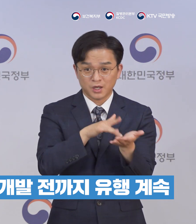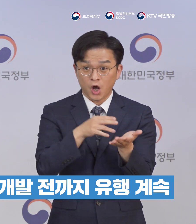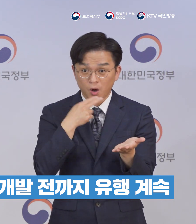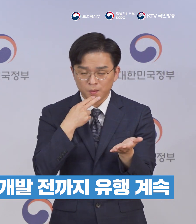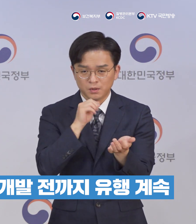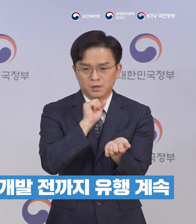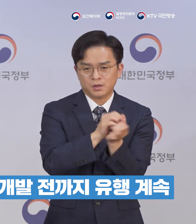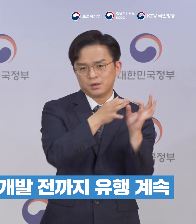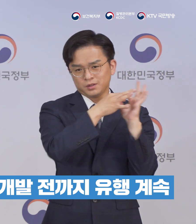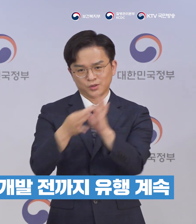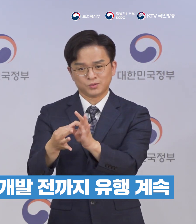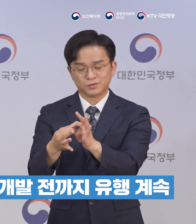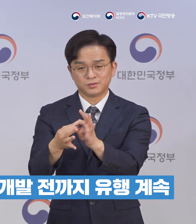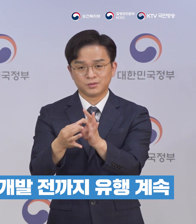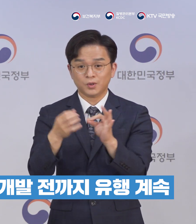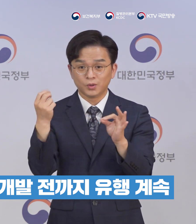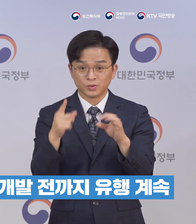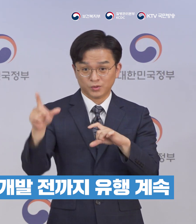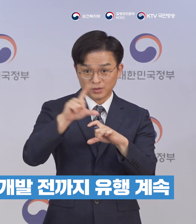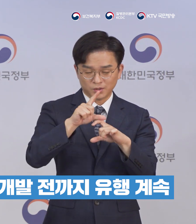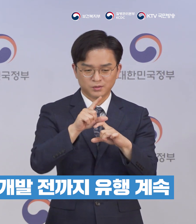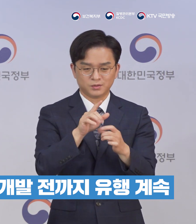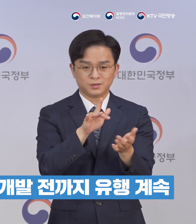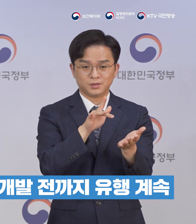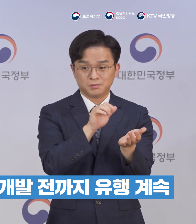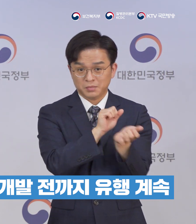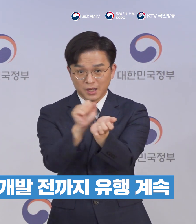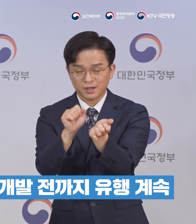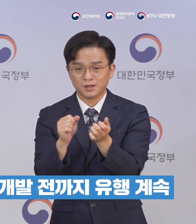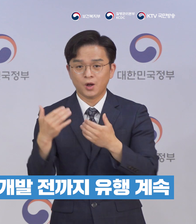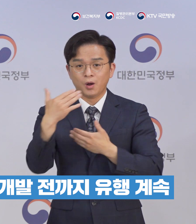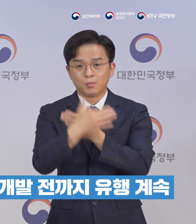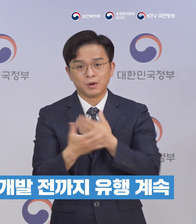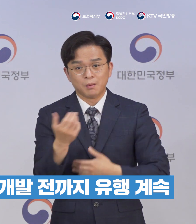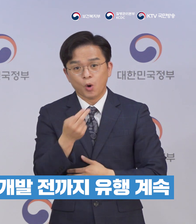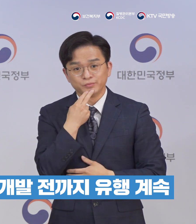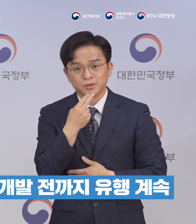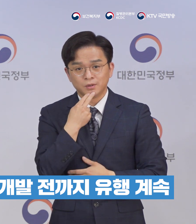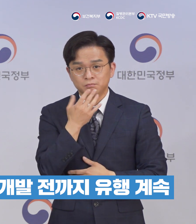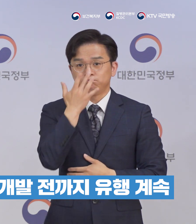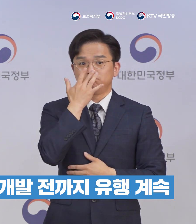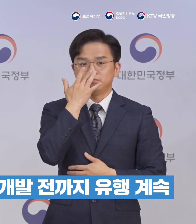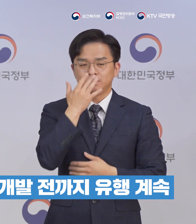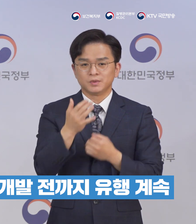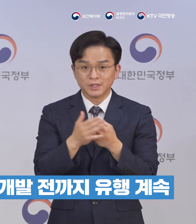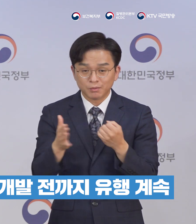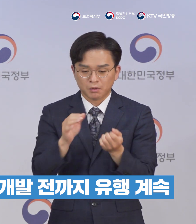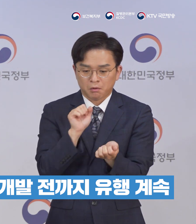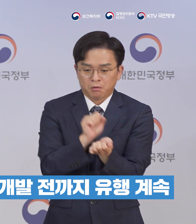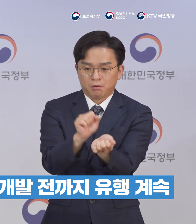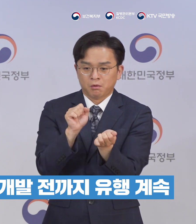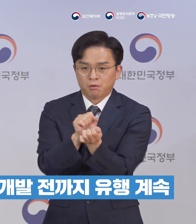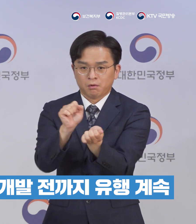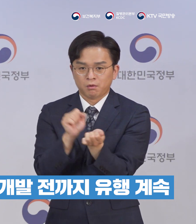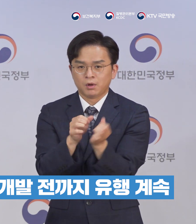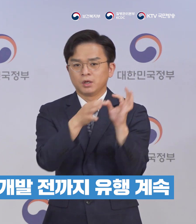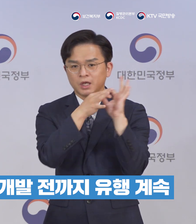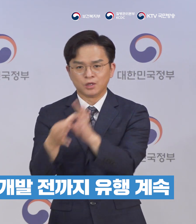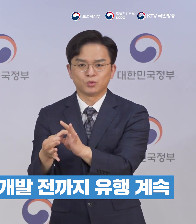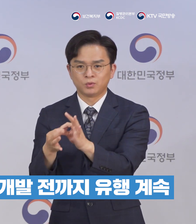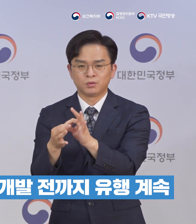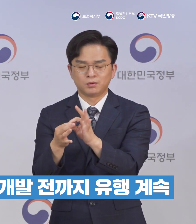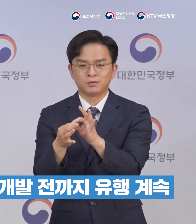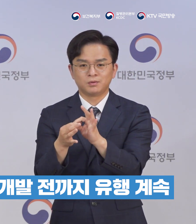초기부터 확산 속도가 빠르고 무증상 환자도 감염력을 가지고 있기 때문입니다. 그 기간이 얼마나 걸릴지